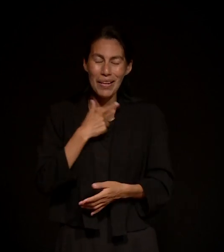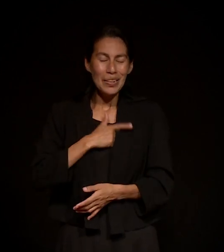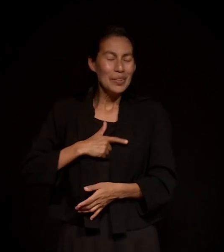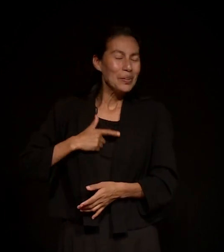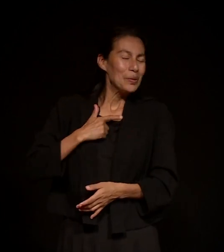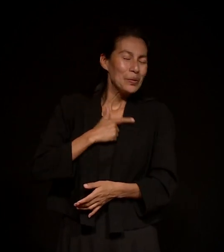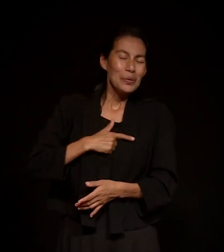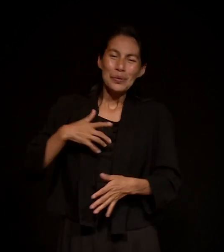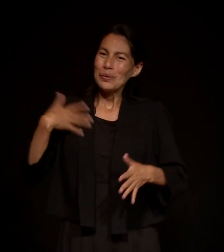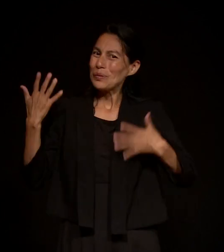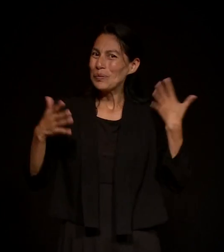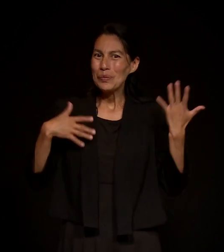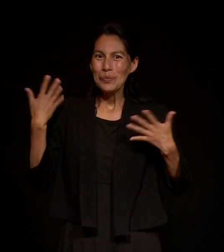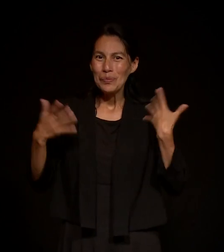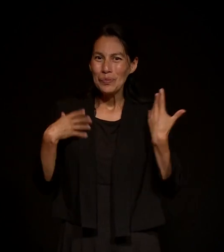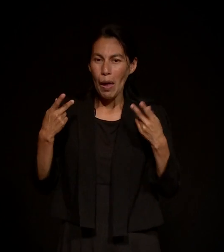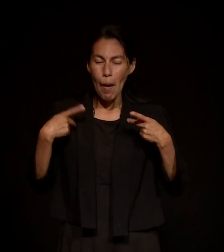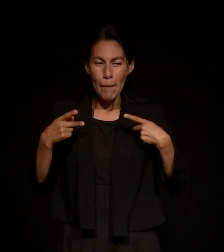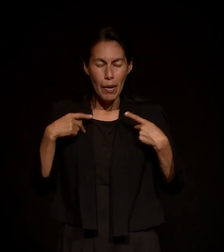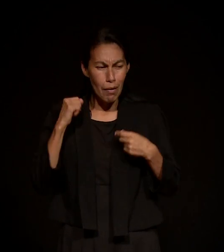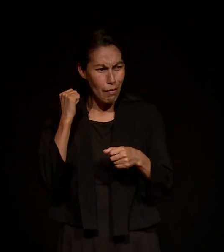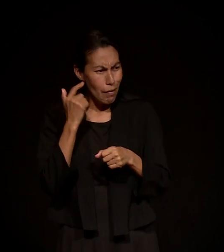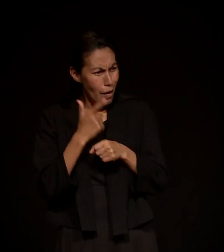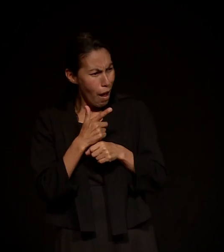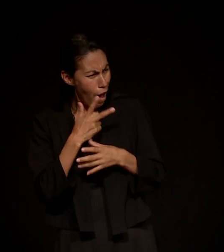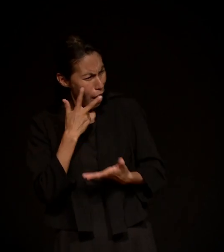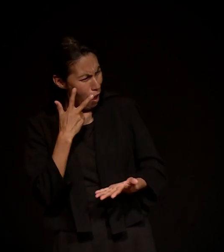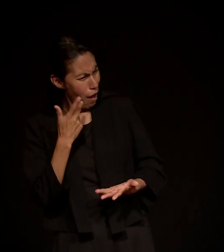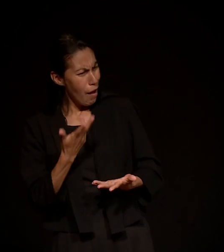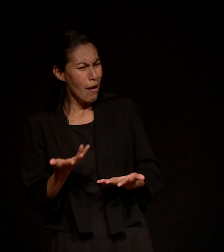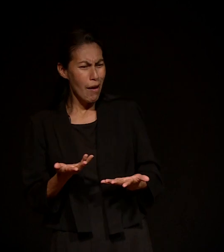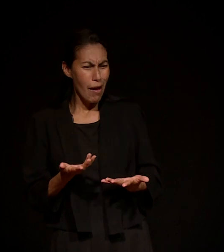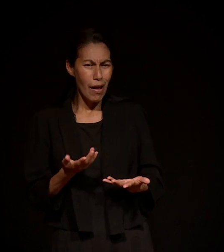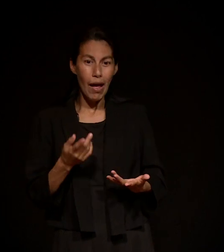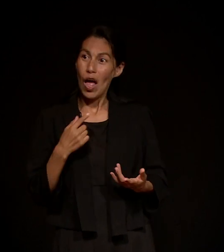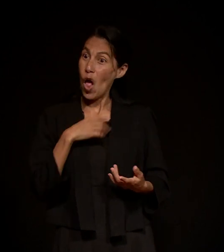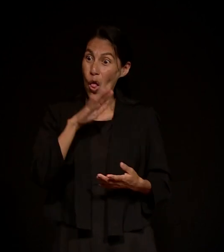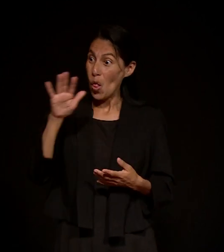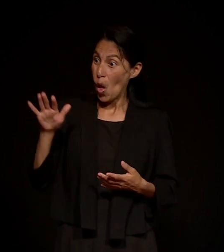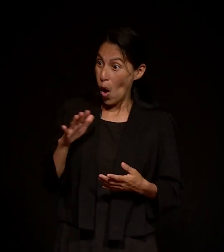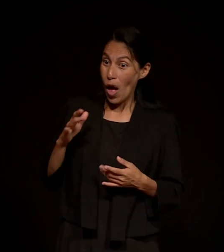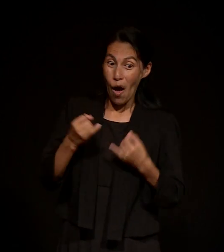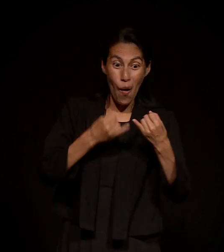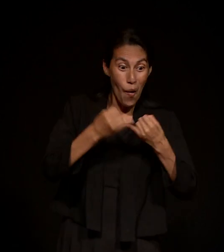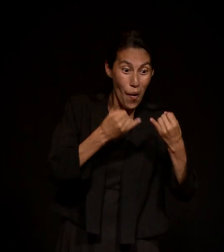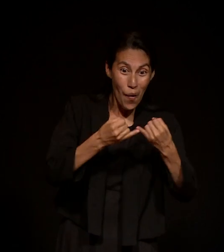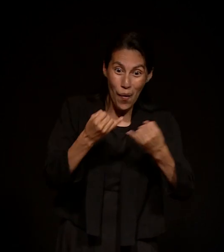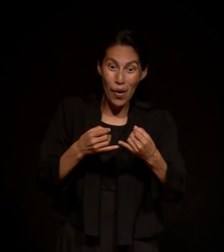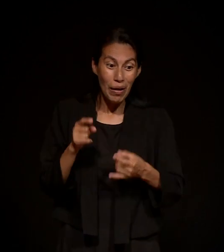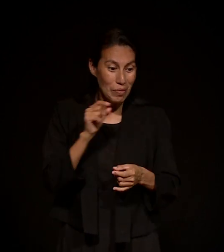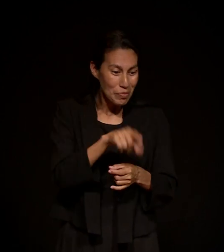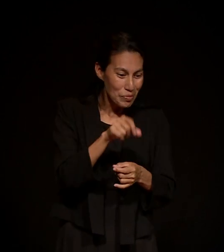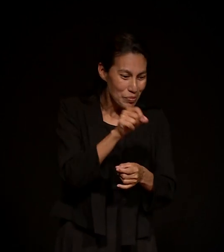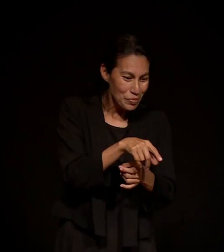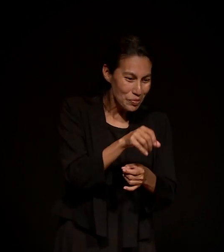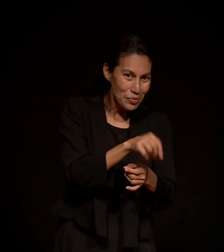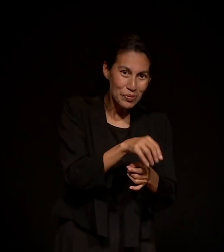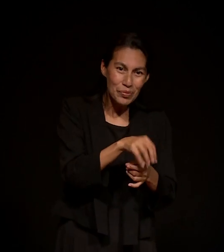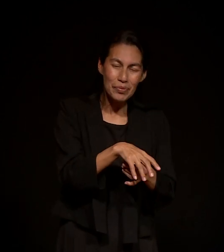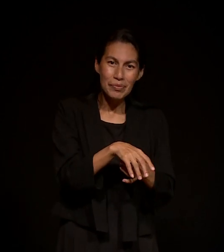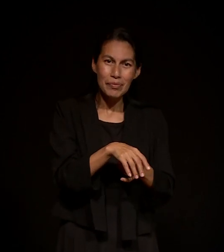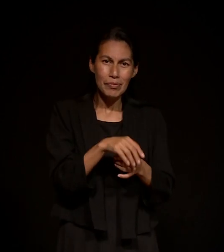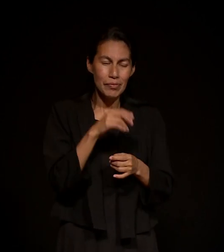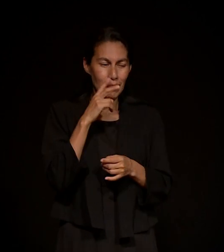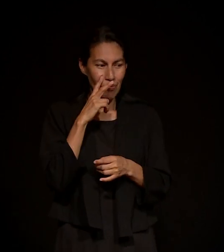me puse muy feliz. Y las personas asombraron y entonces empezaron a jugar ahí en la noche. Yo